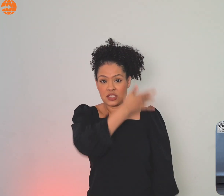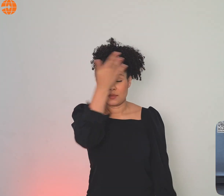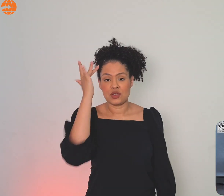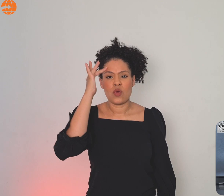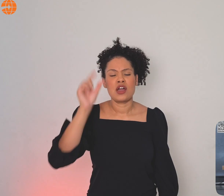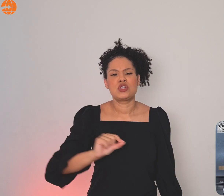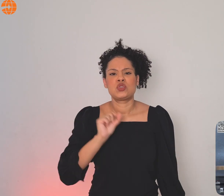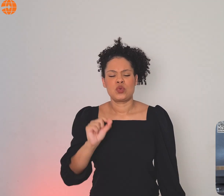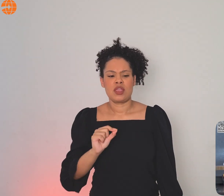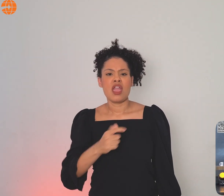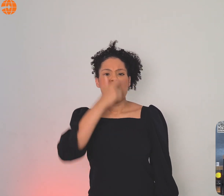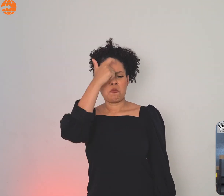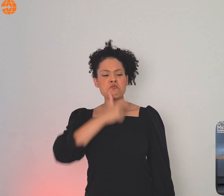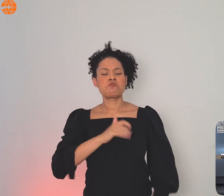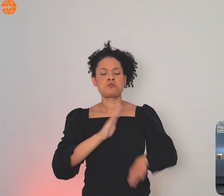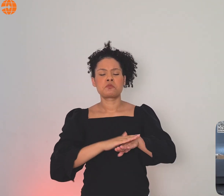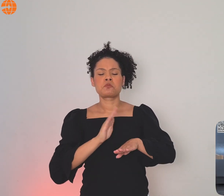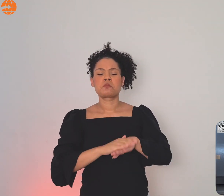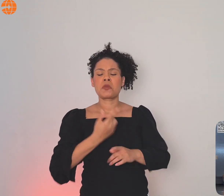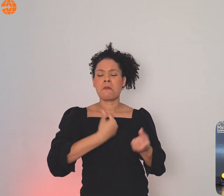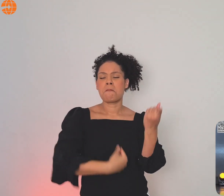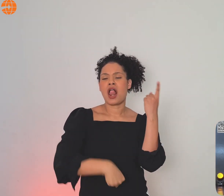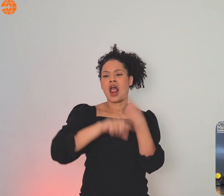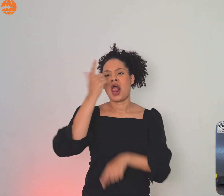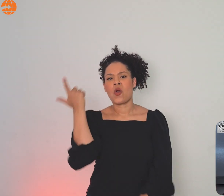explicar uma coisa: isso não existe.